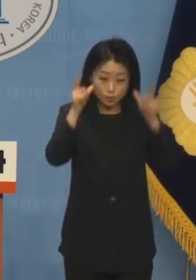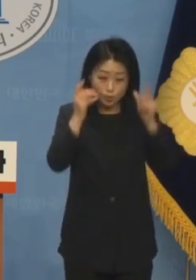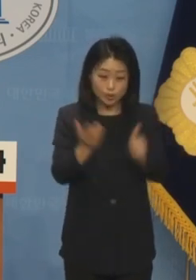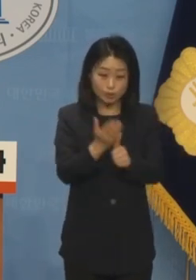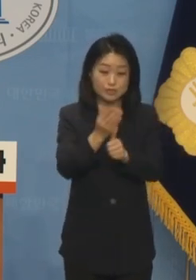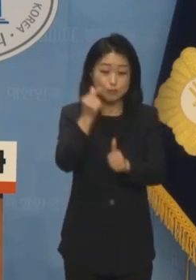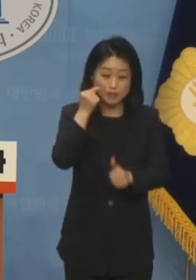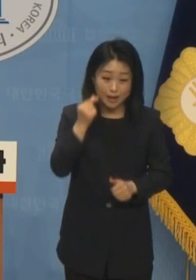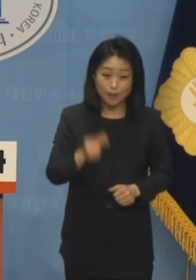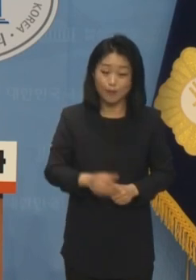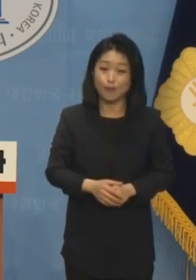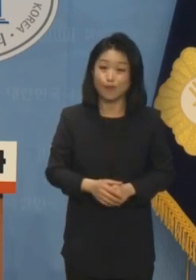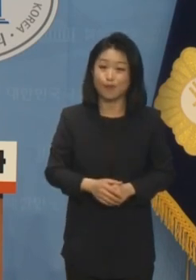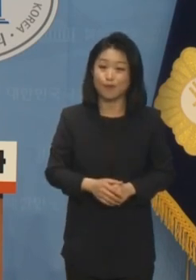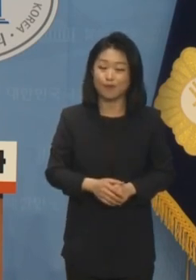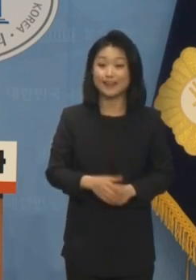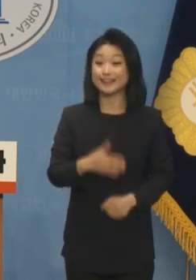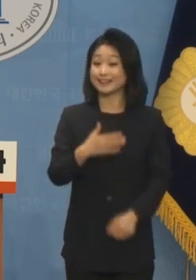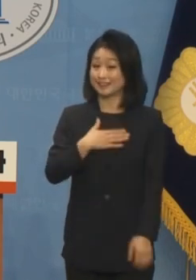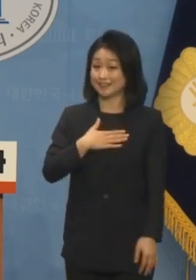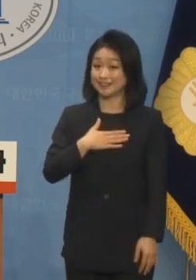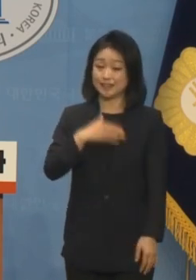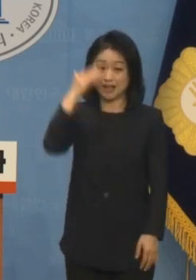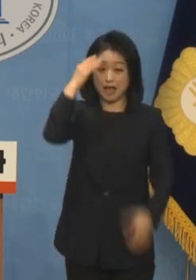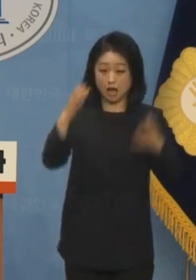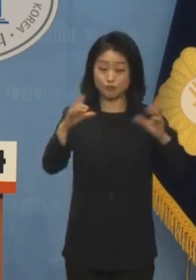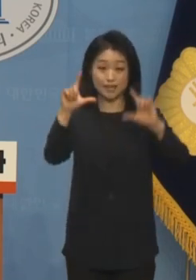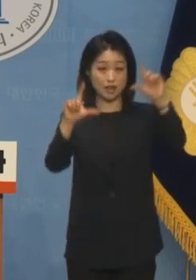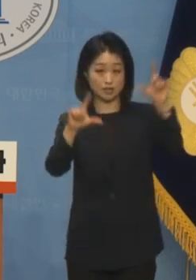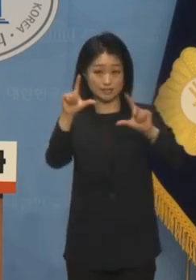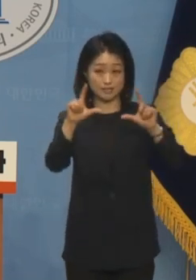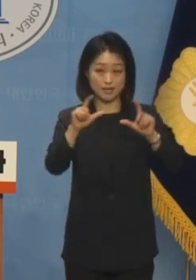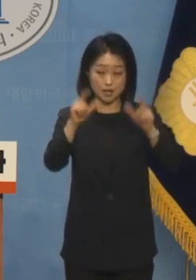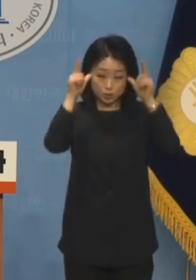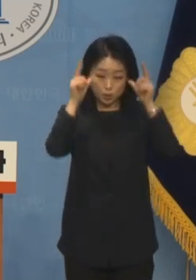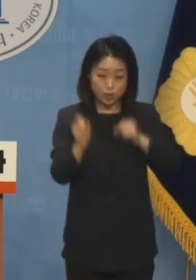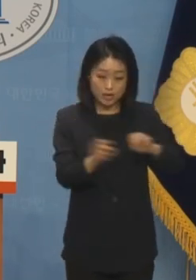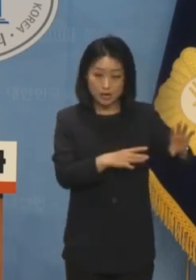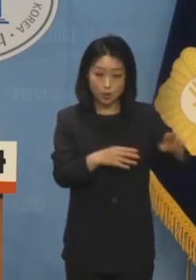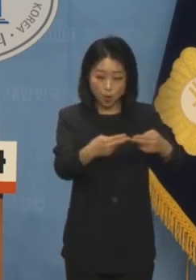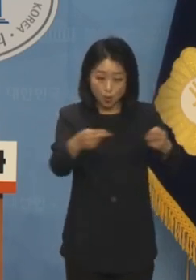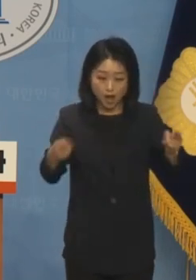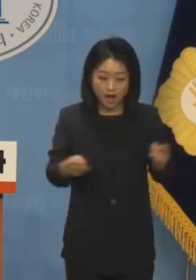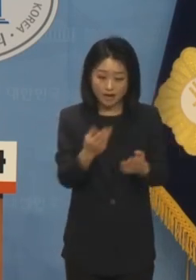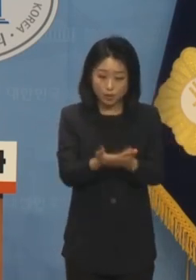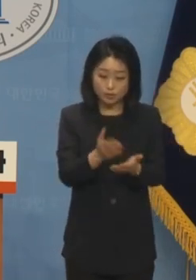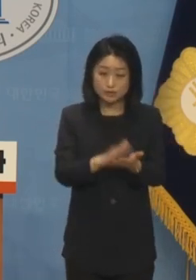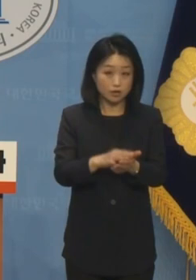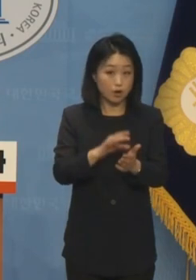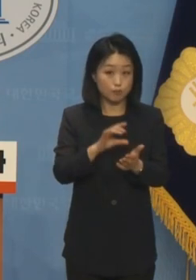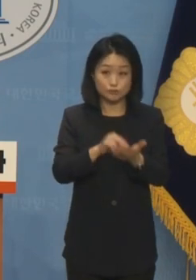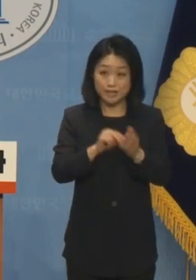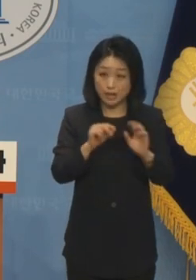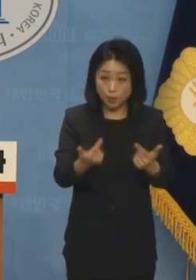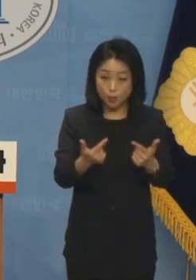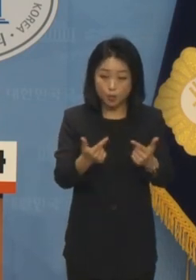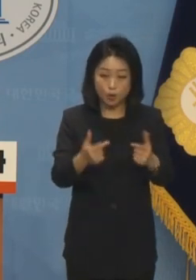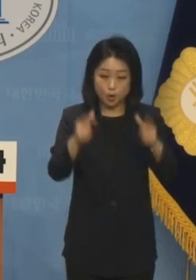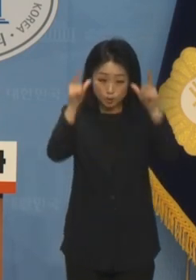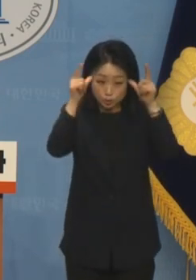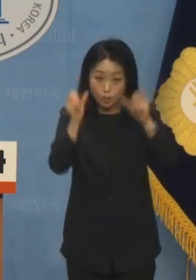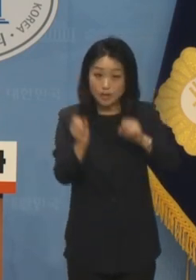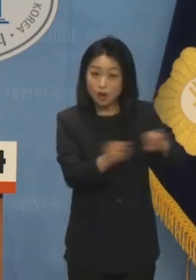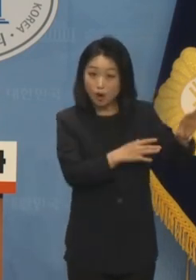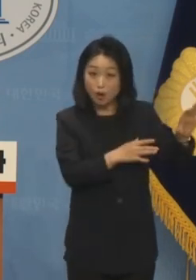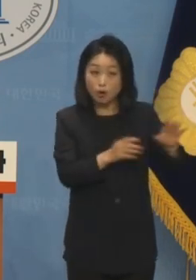키웁니다. 저는 대한민국의 현실이 소 잃고 외양간 고치는 정도가 아니라 소를 잃고도 소를 잃은